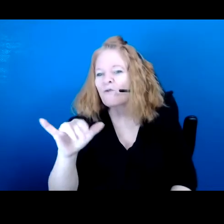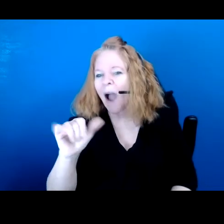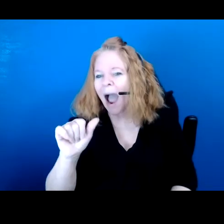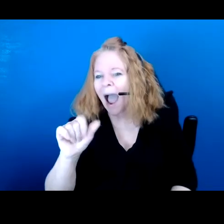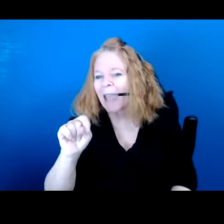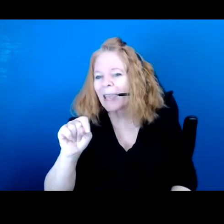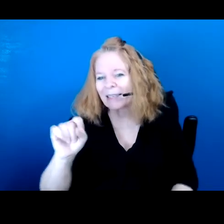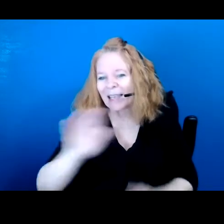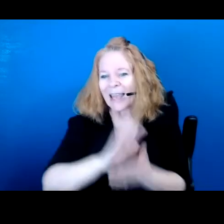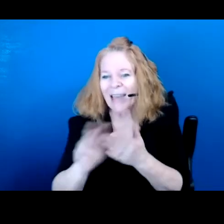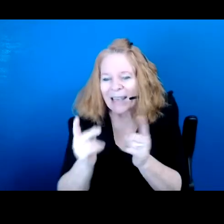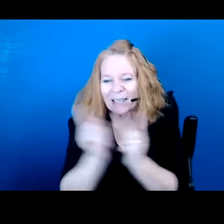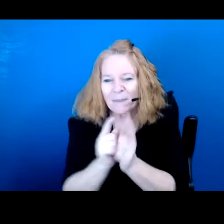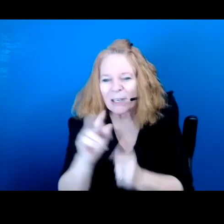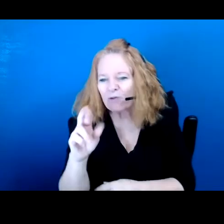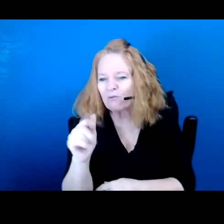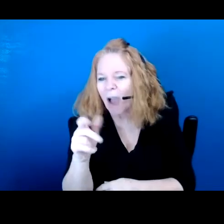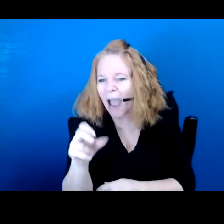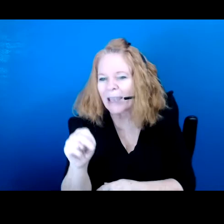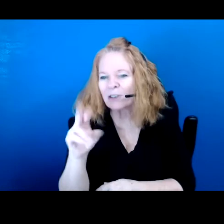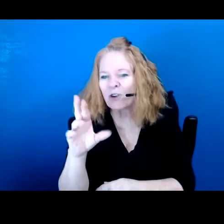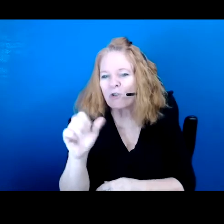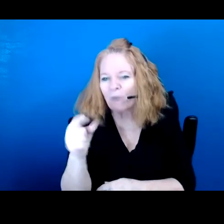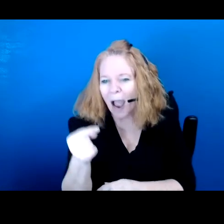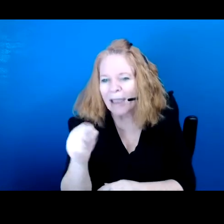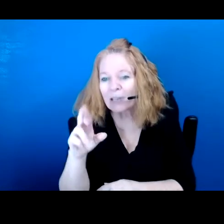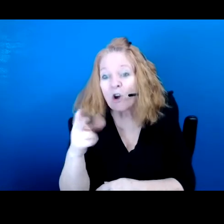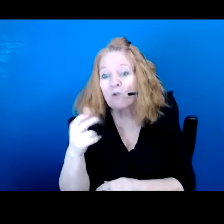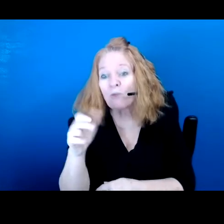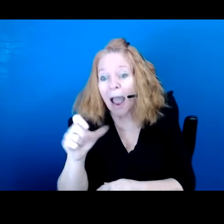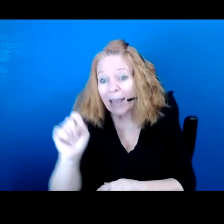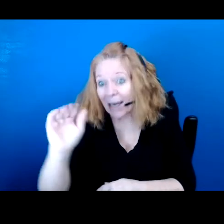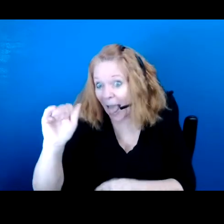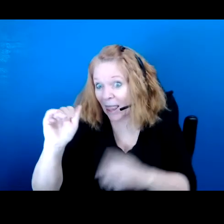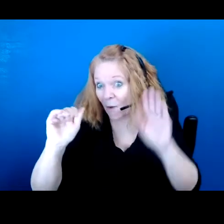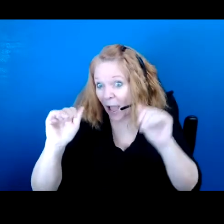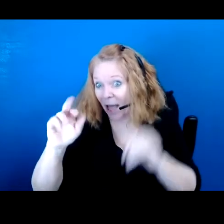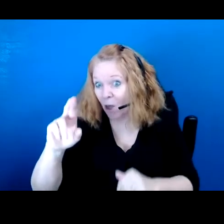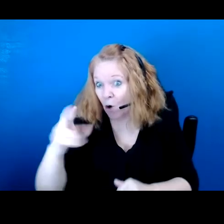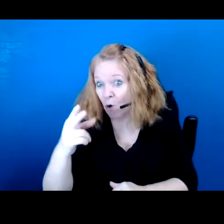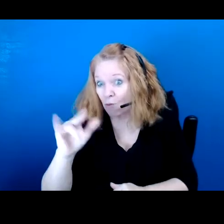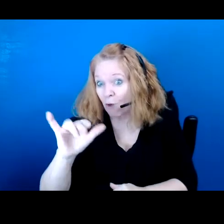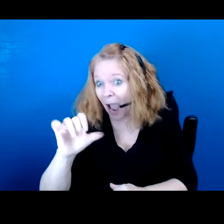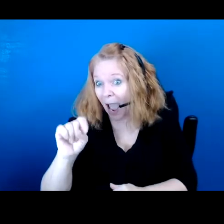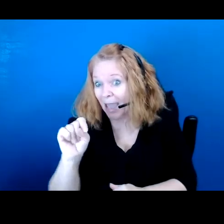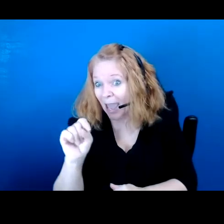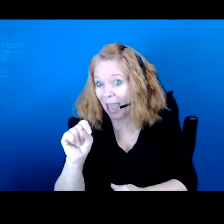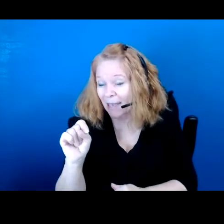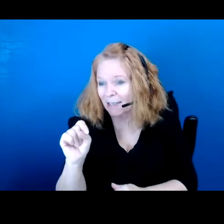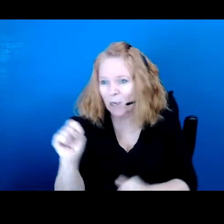grades saludos que estuviste con nosotros anteriormente saludos saludos hola hola raya